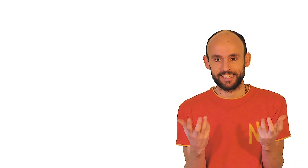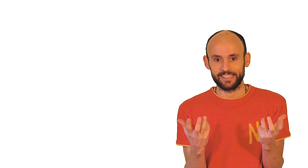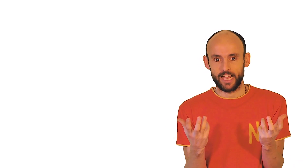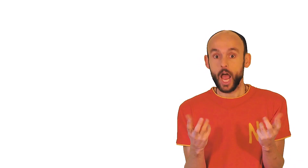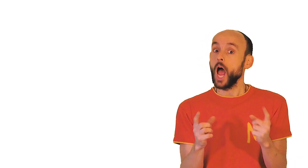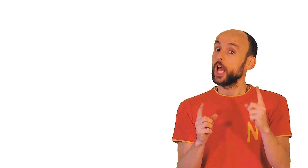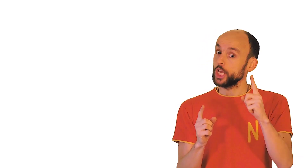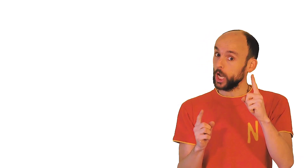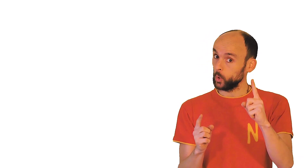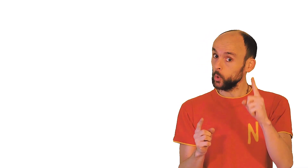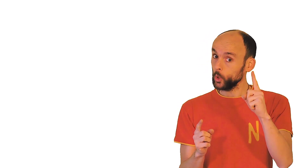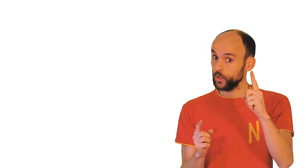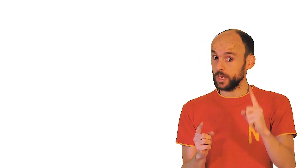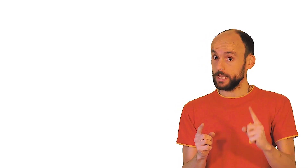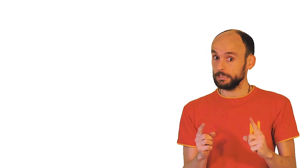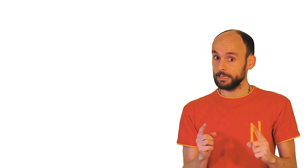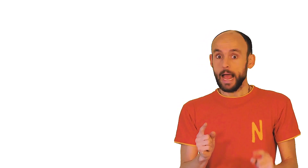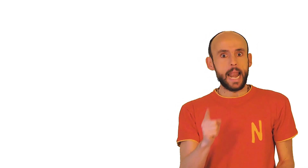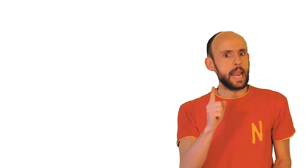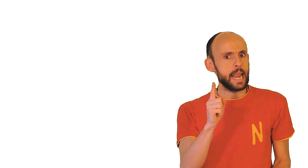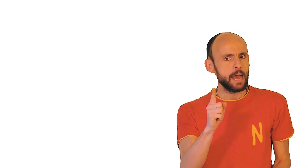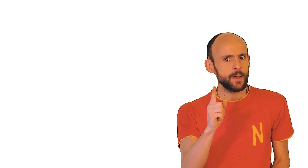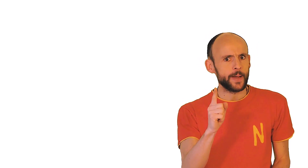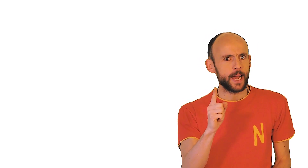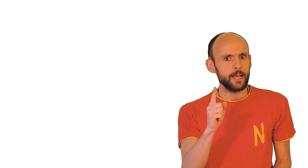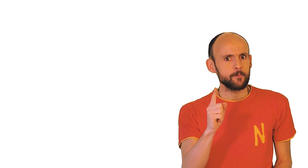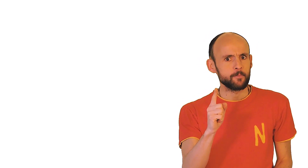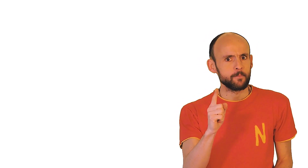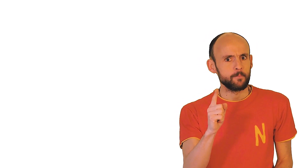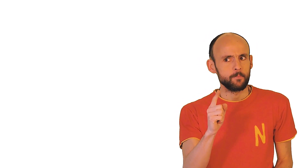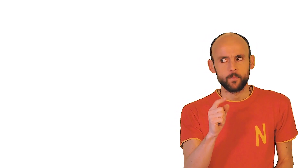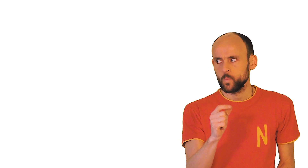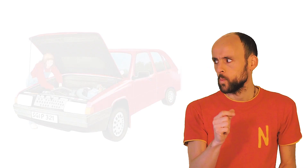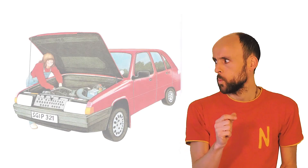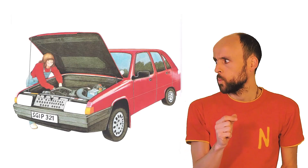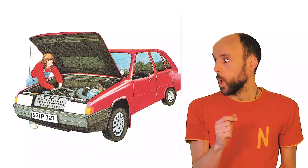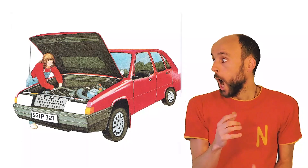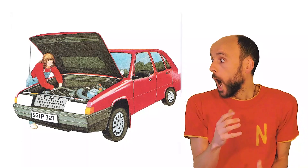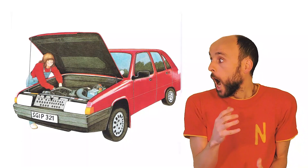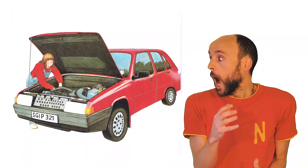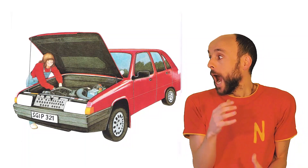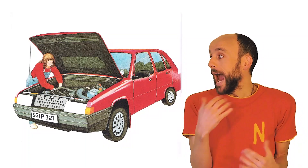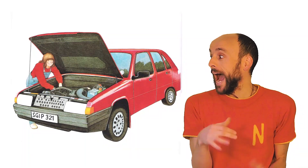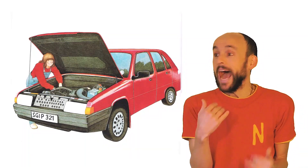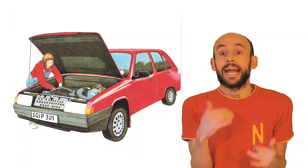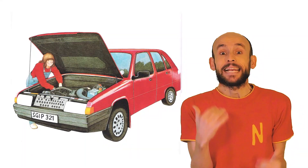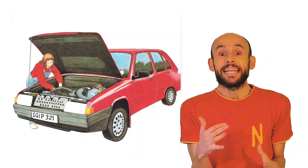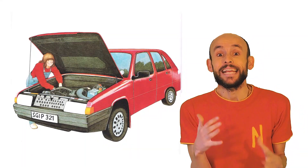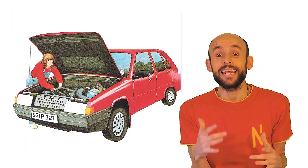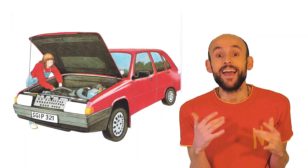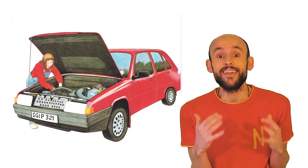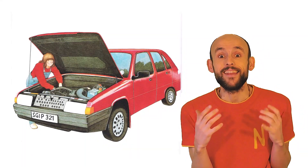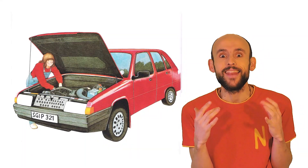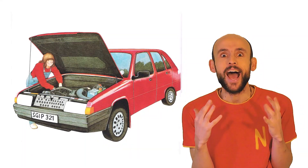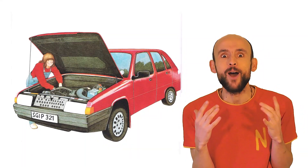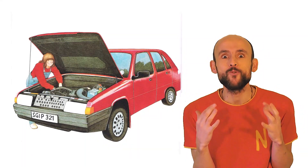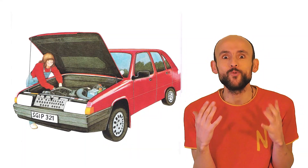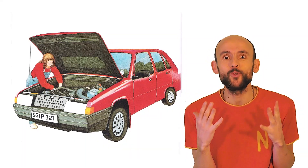Y algunos días, la mamá vuela el